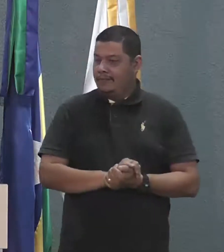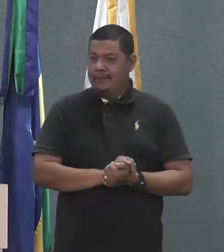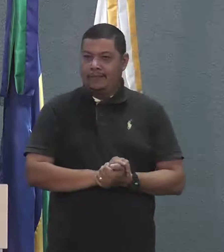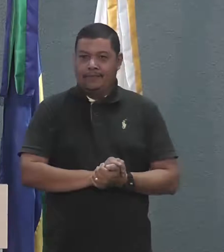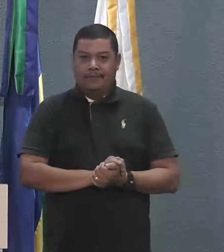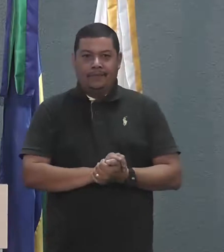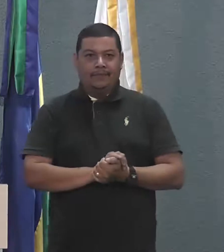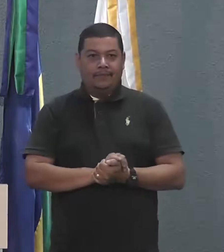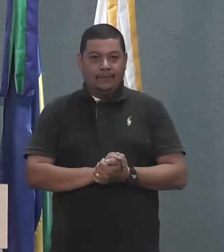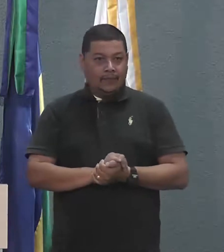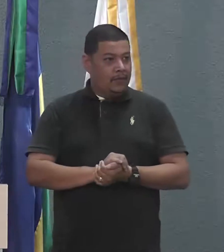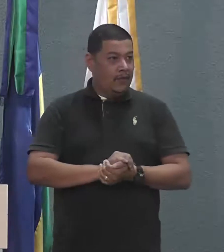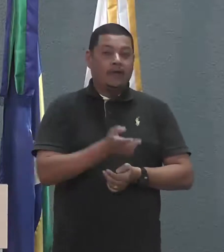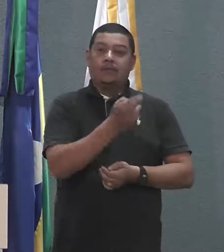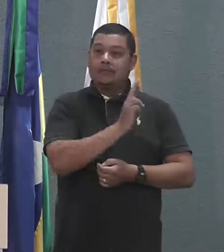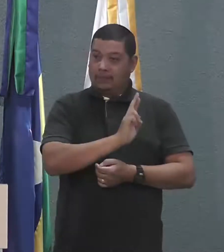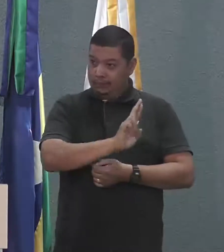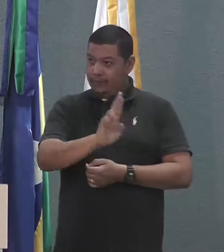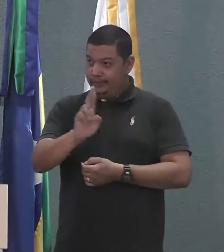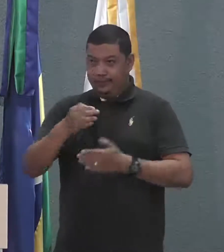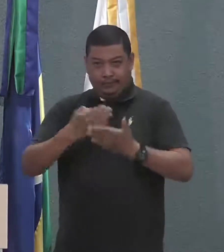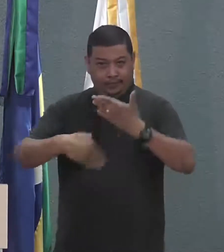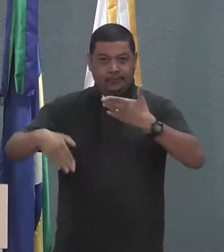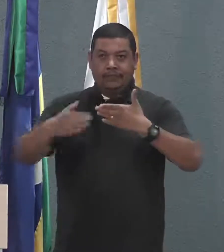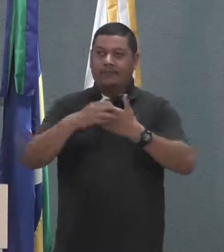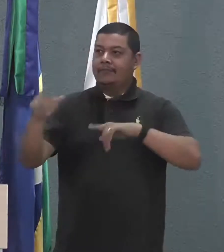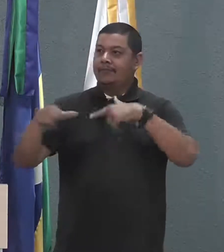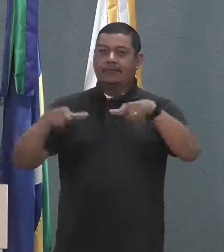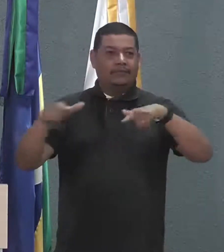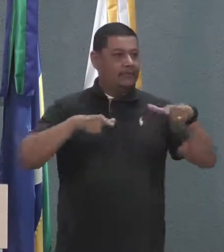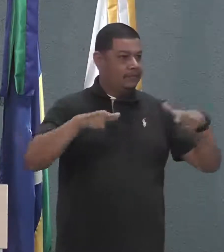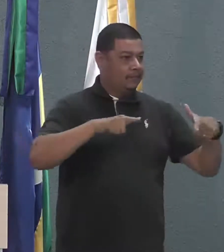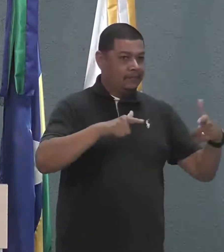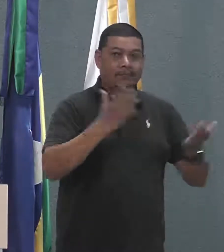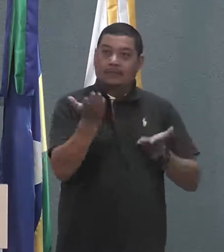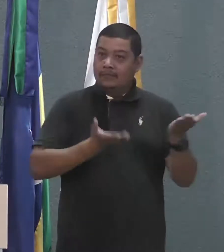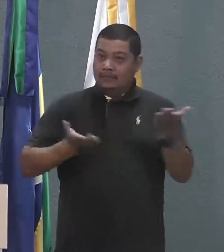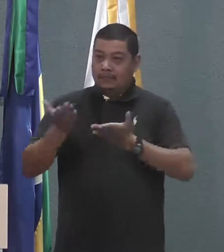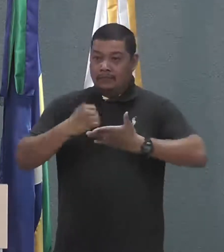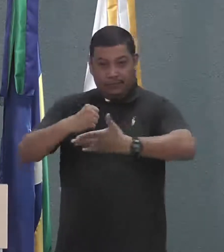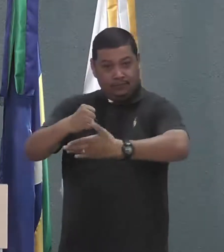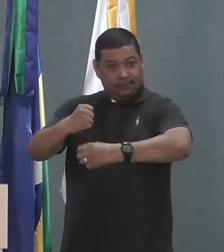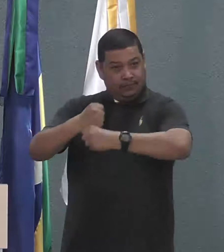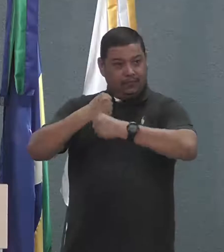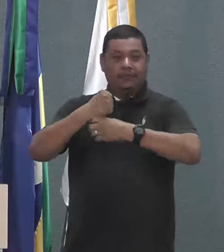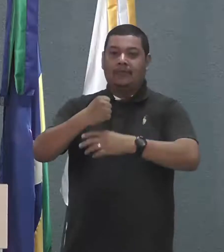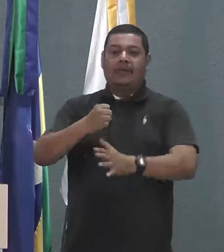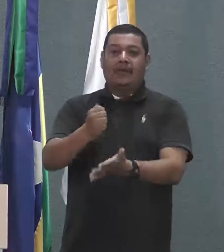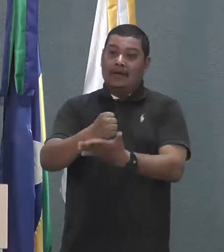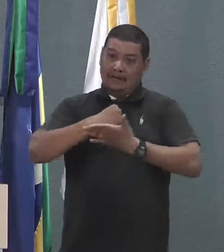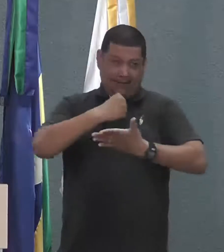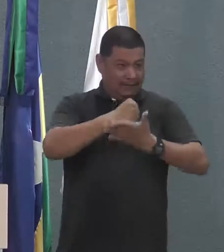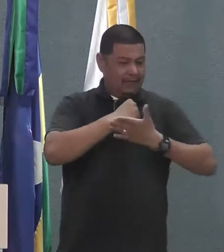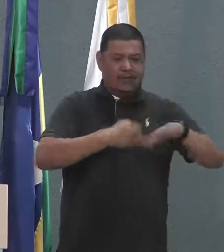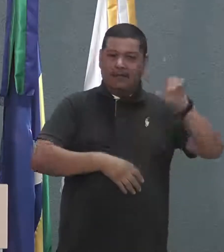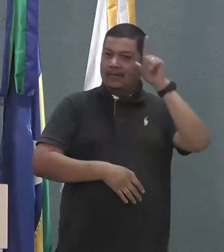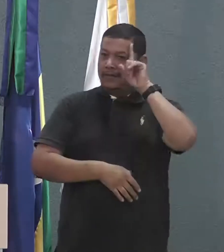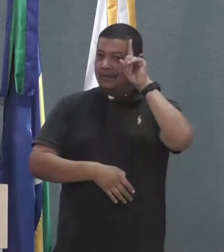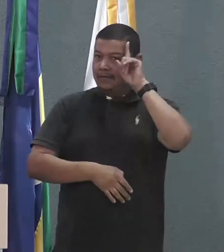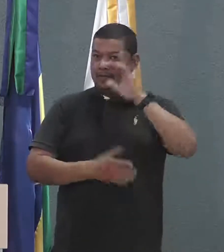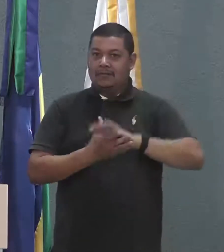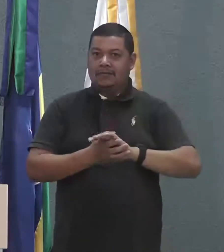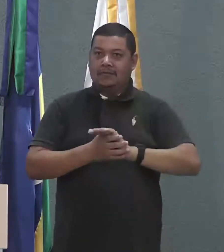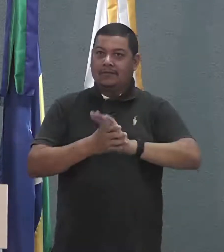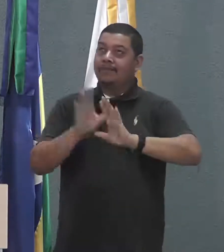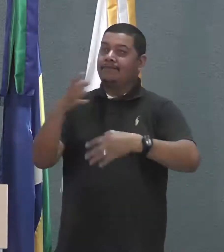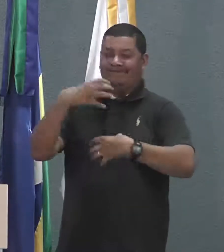Eu cumprimento a todos que trabalham nessa Casa de Leis, aos colaboradores que ajudam nós, colegas vereadores, todos os dias.